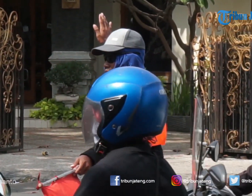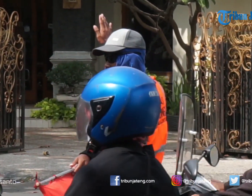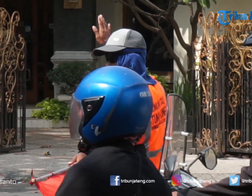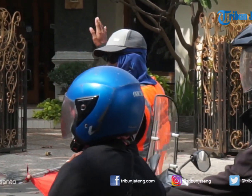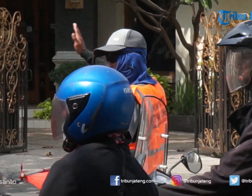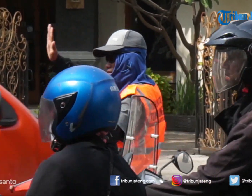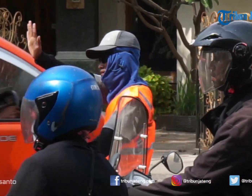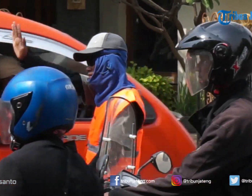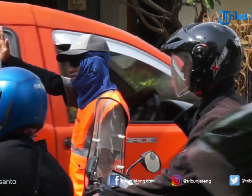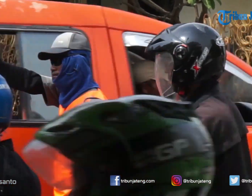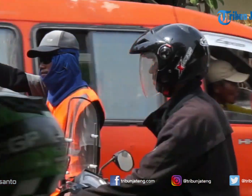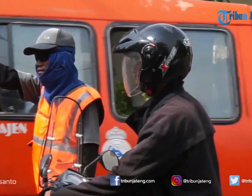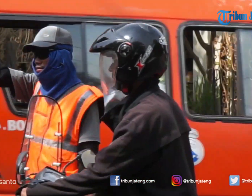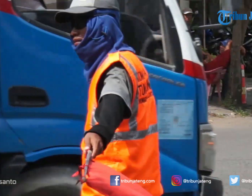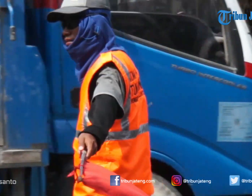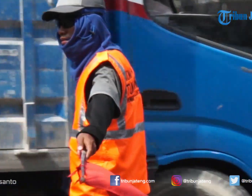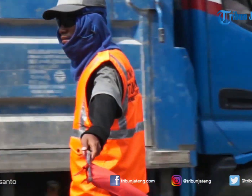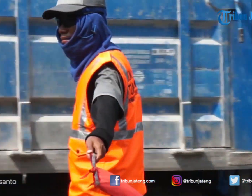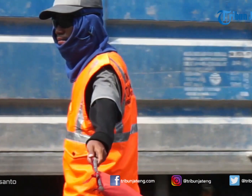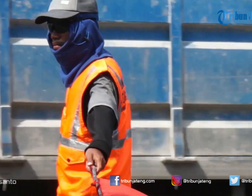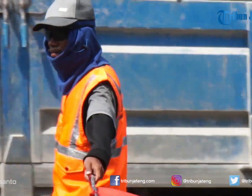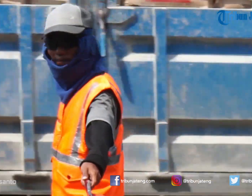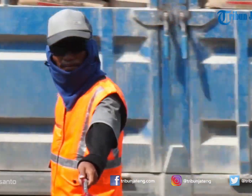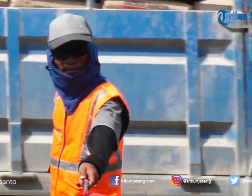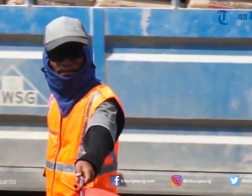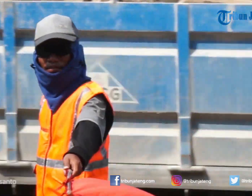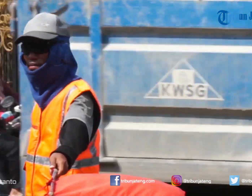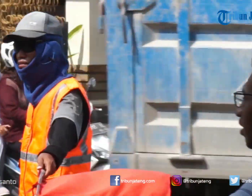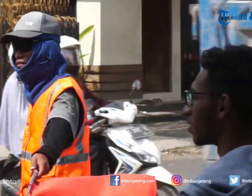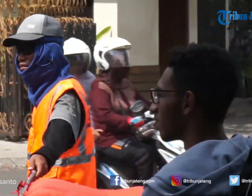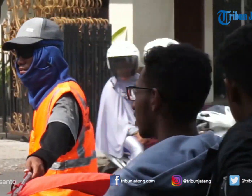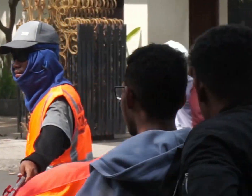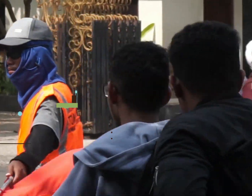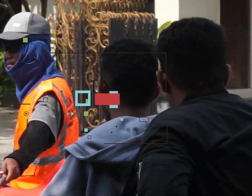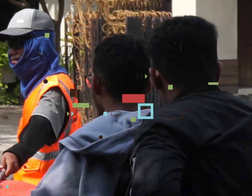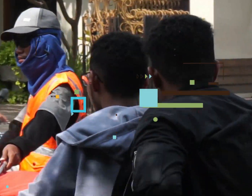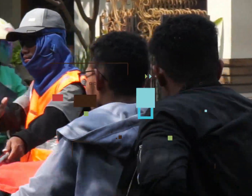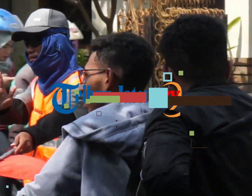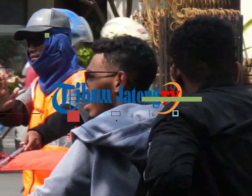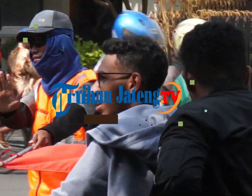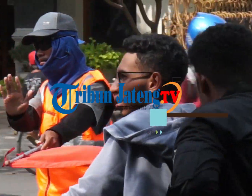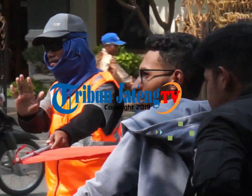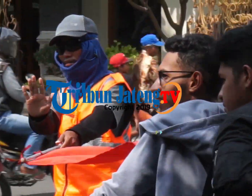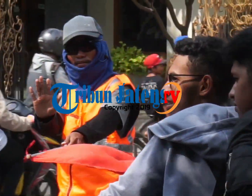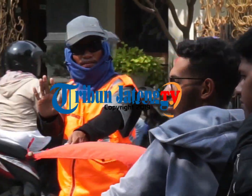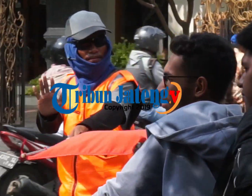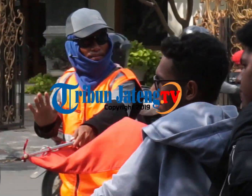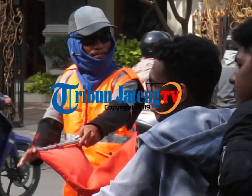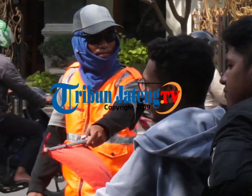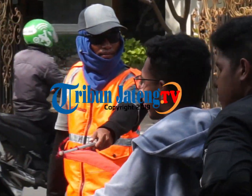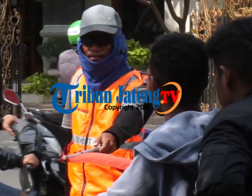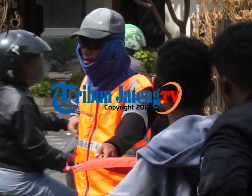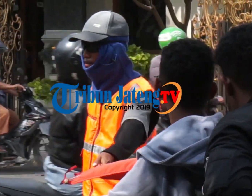ini. Lebaran 2 tahun. Jadi sekarang nggak banyak kecelakaan juga ya Pak ya dengan ini? Alhamdulillah mengurangi kecelakaan.